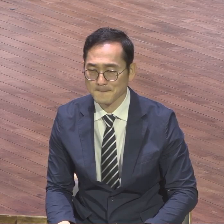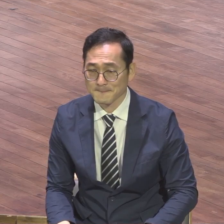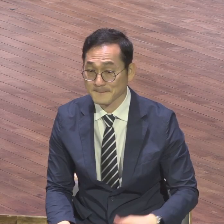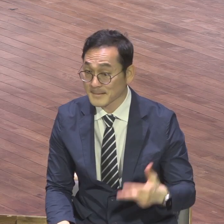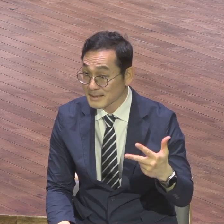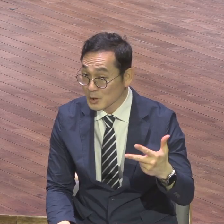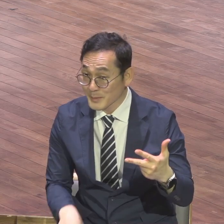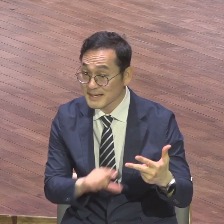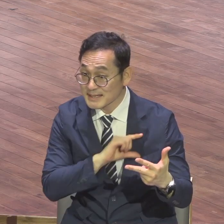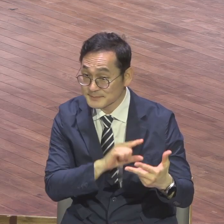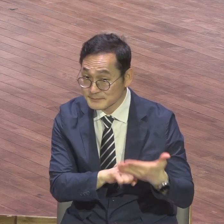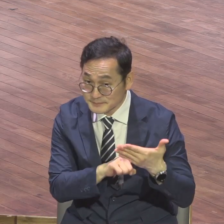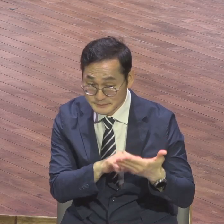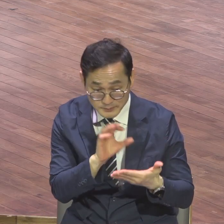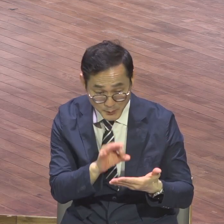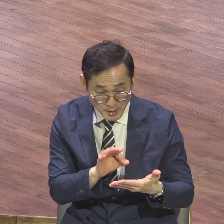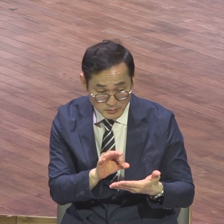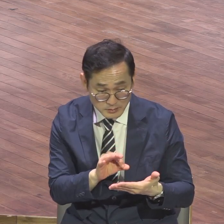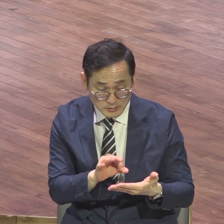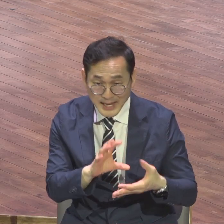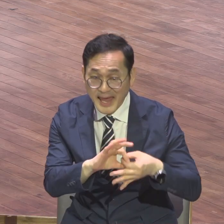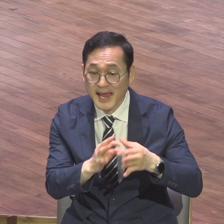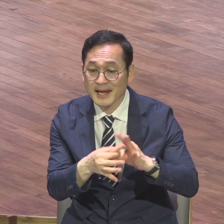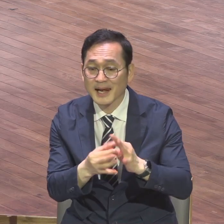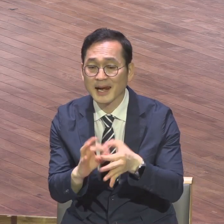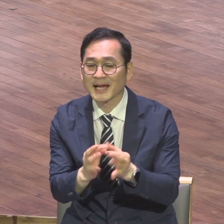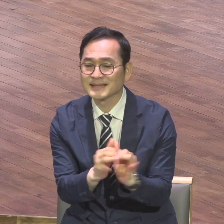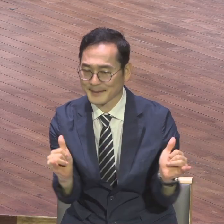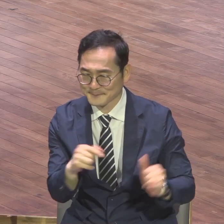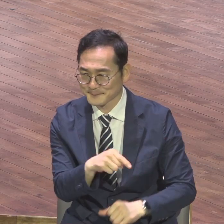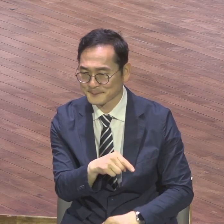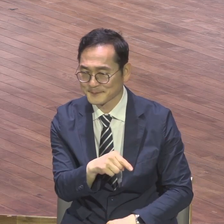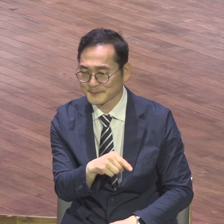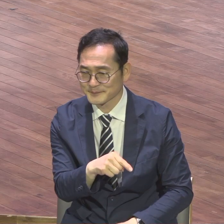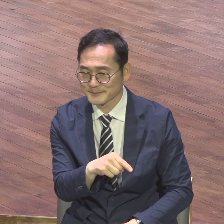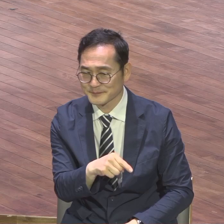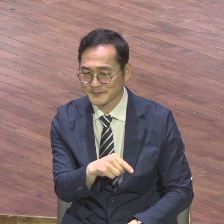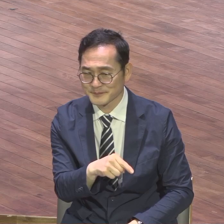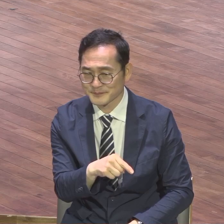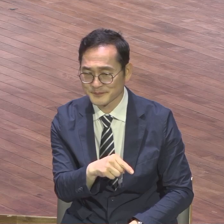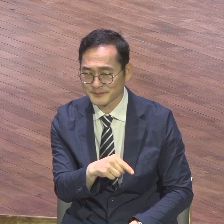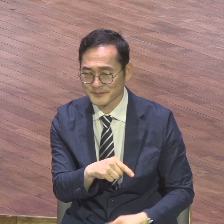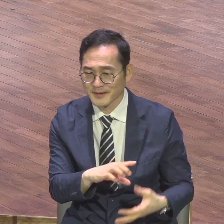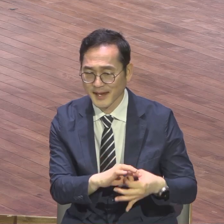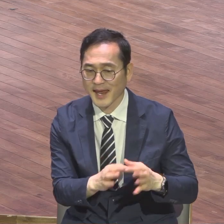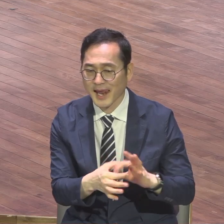이들의 이름을 보면 전부 다 헬라 사람들이, 헬라파 유대인들입니다.